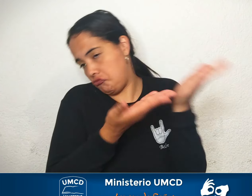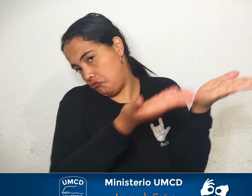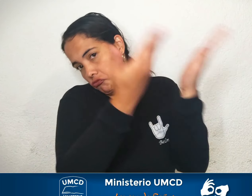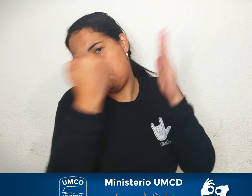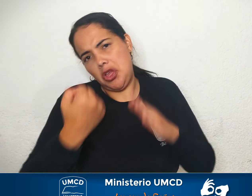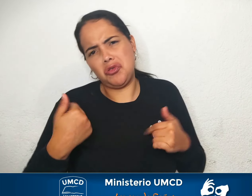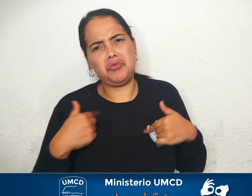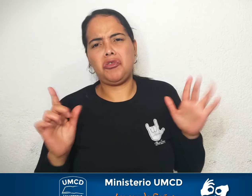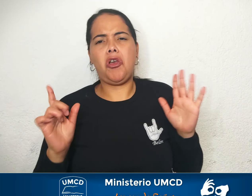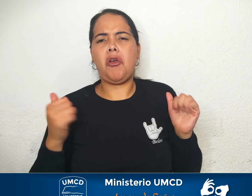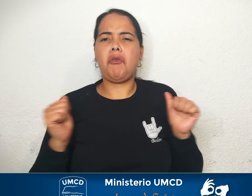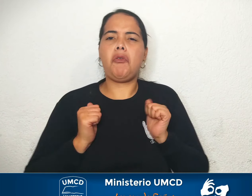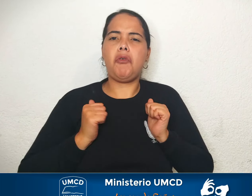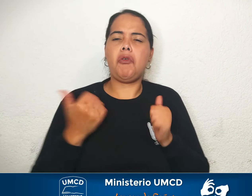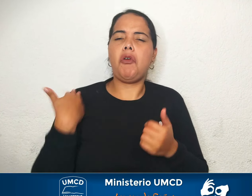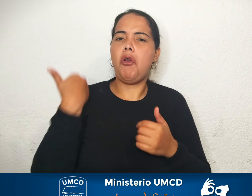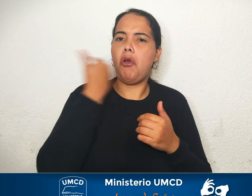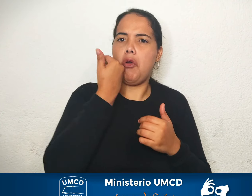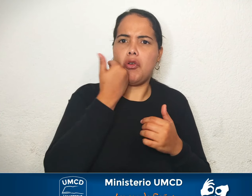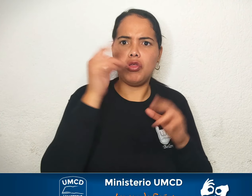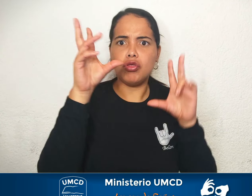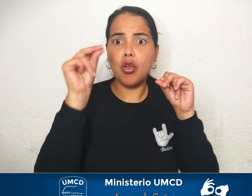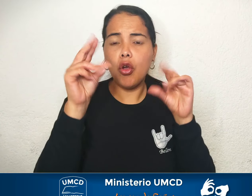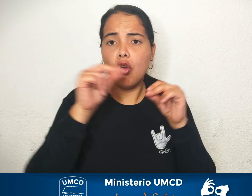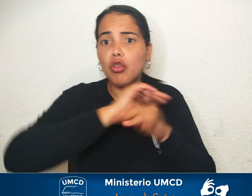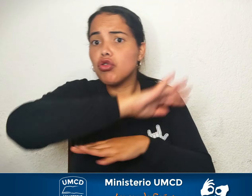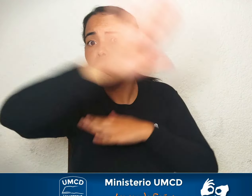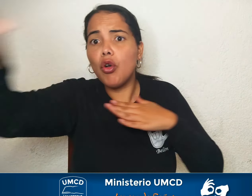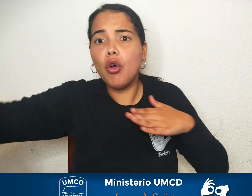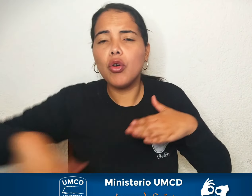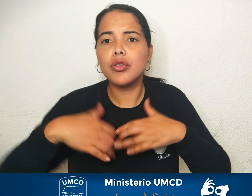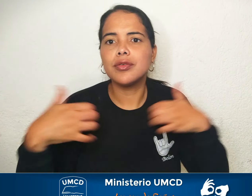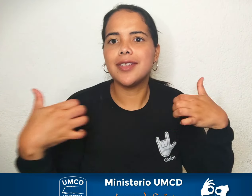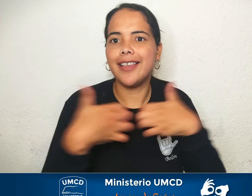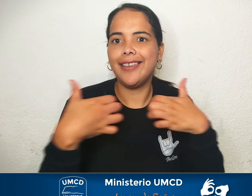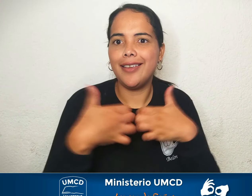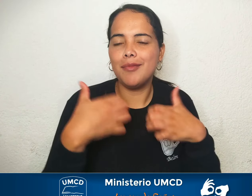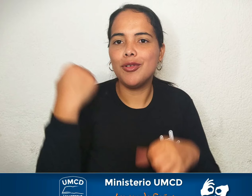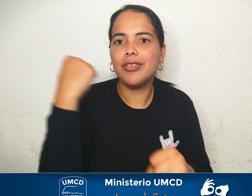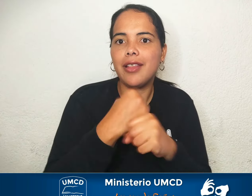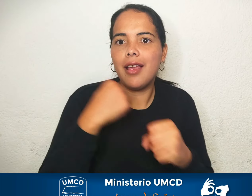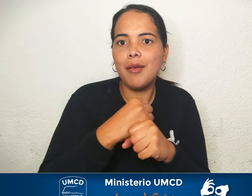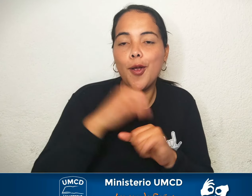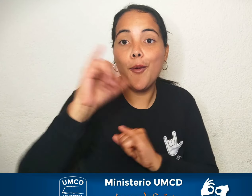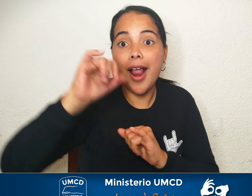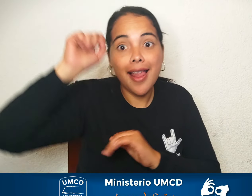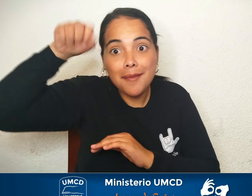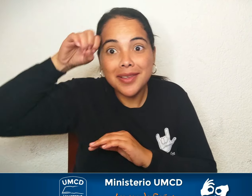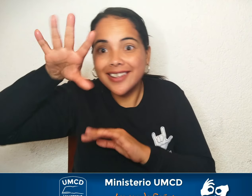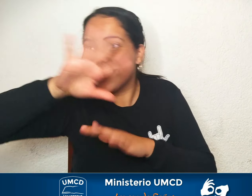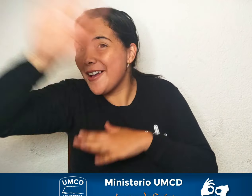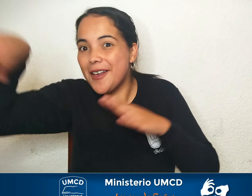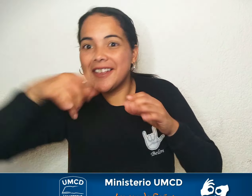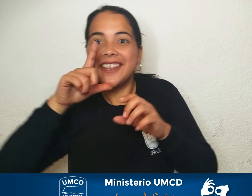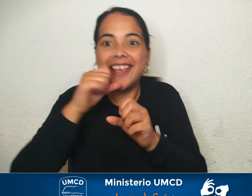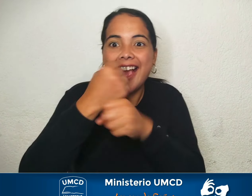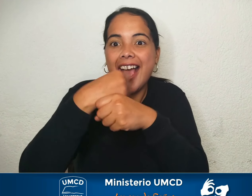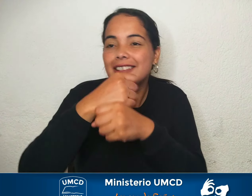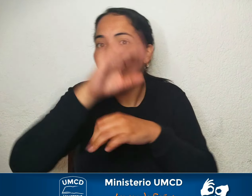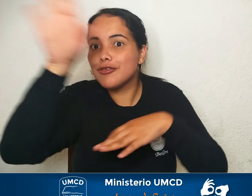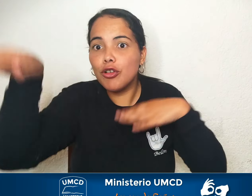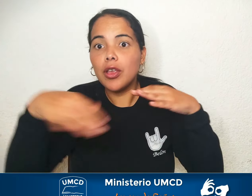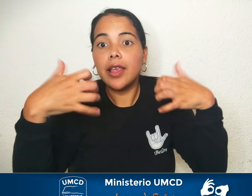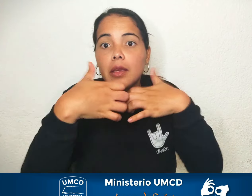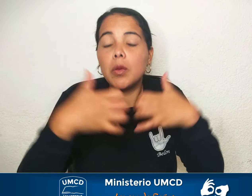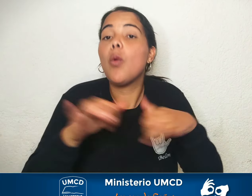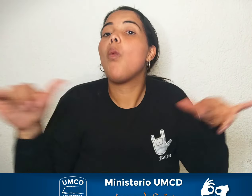estableció lo que estaba ahí. Pero después fue Apolo quien vino y comenzó a regar. Y dice, por nosotros somos colaboradores.